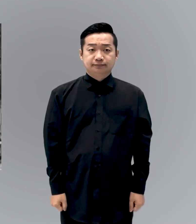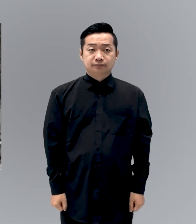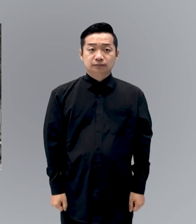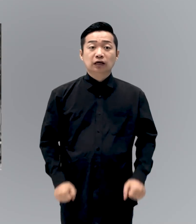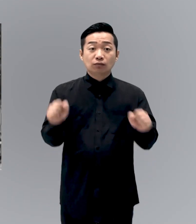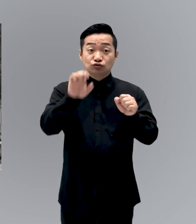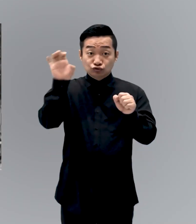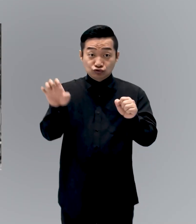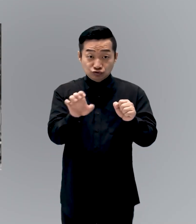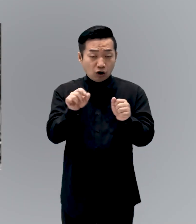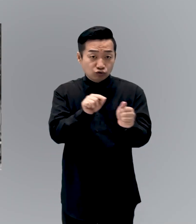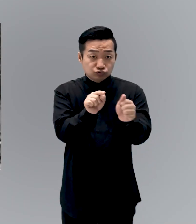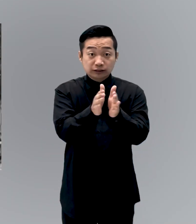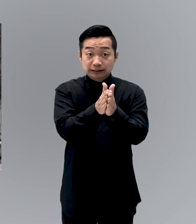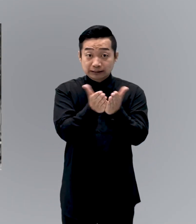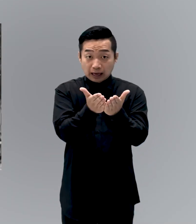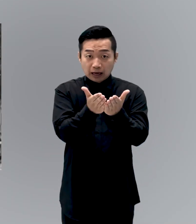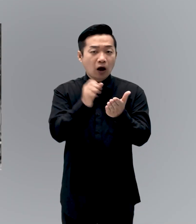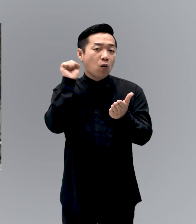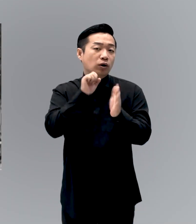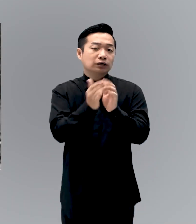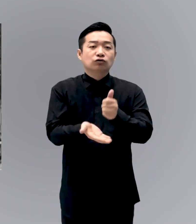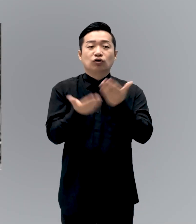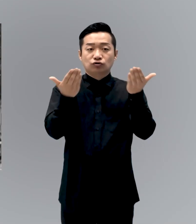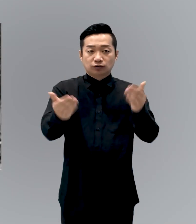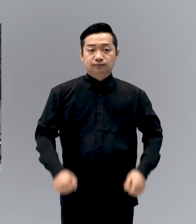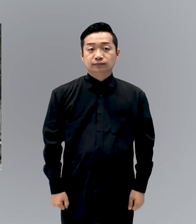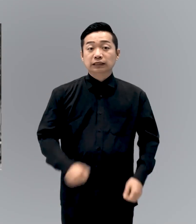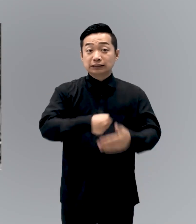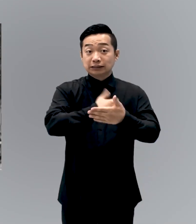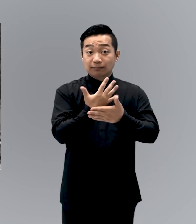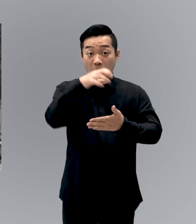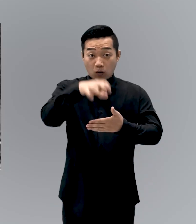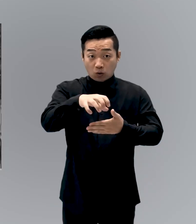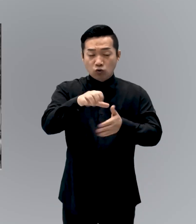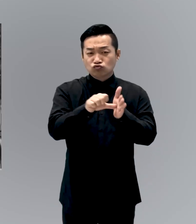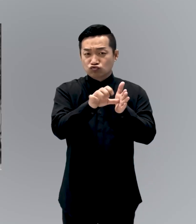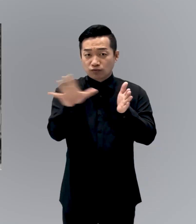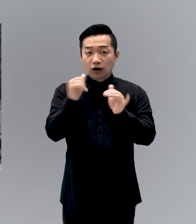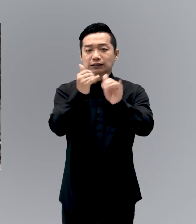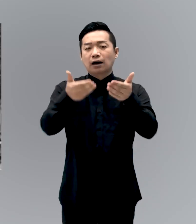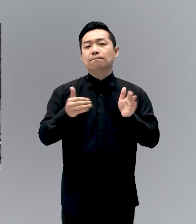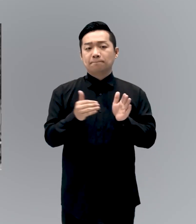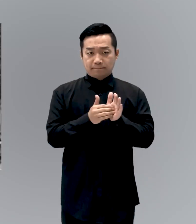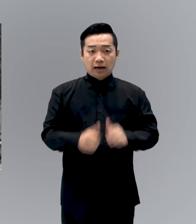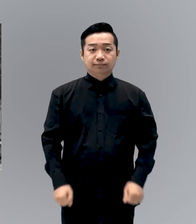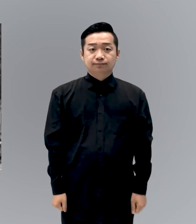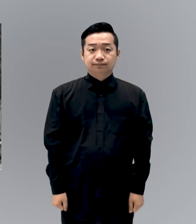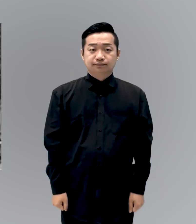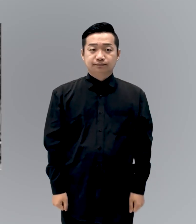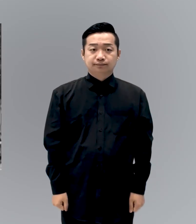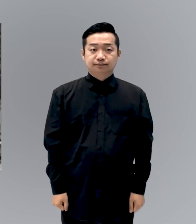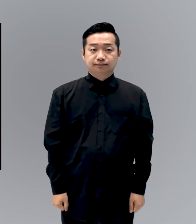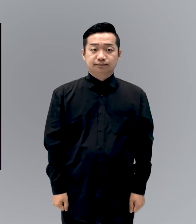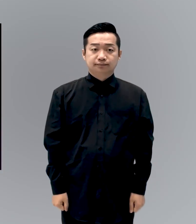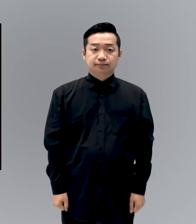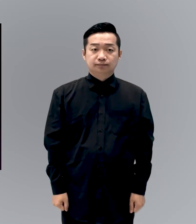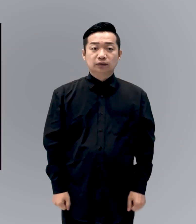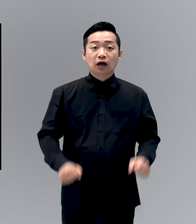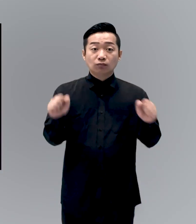두 번째는 나의 쌍둥이 형 토마. 내가 공상과 문학에 빠져 사는 반면 토마는 합리주의적인 과학자다. 그는